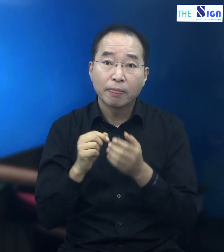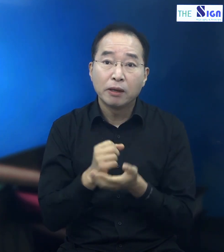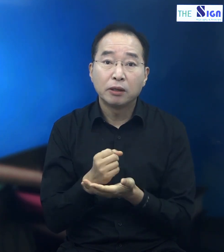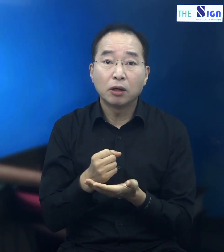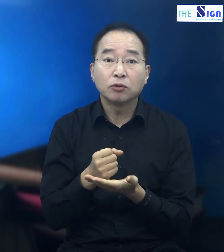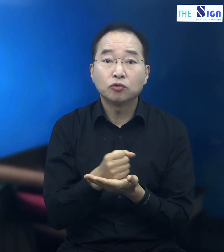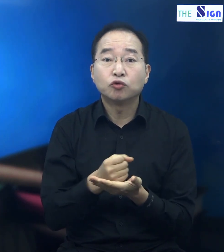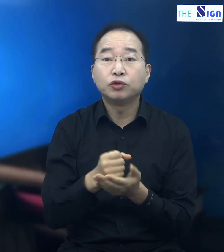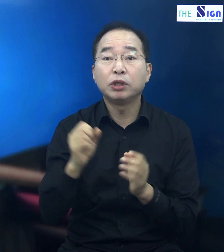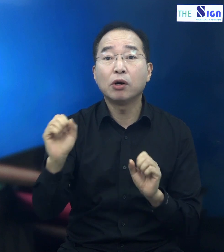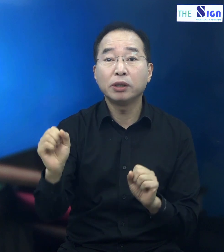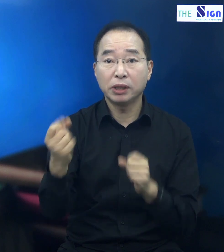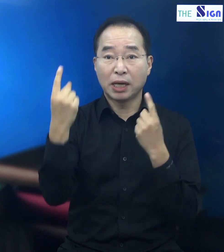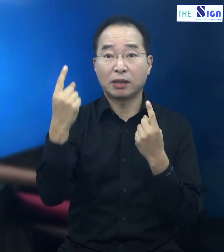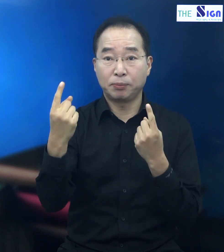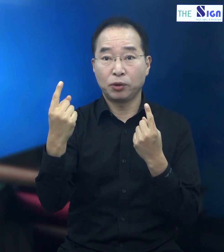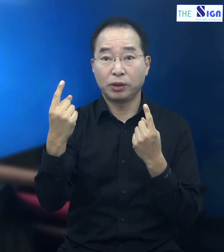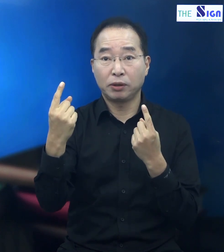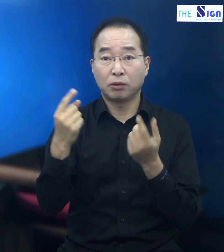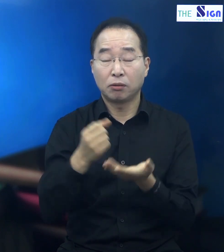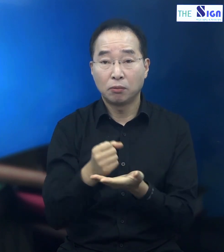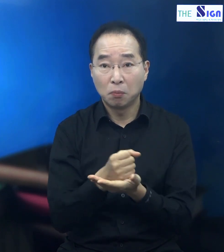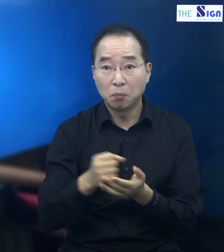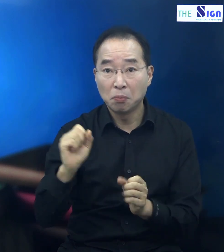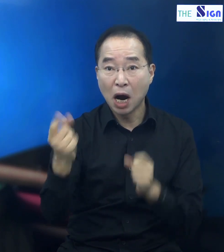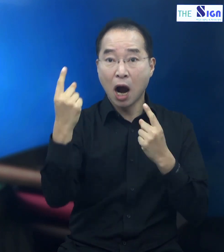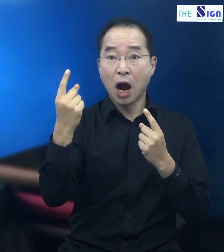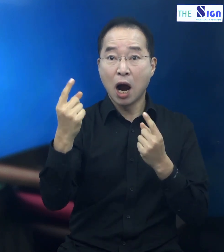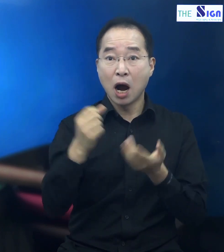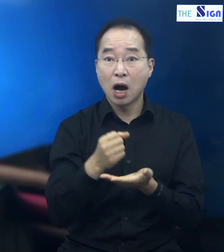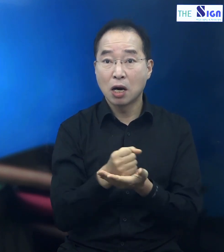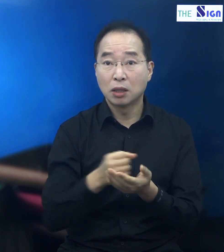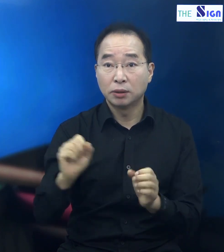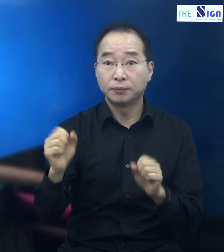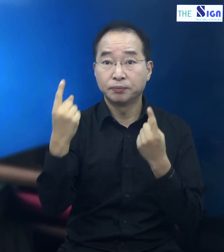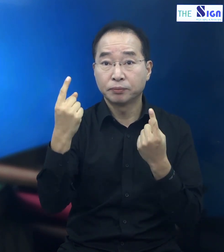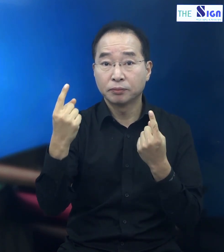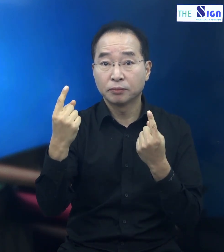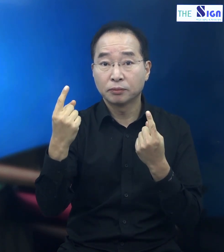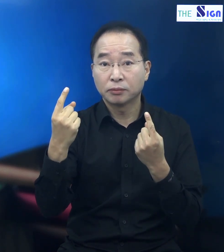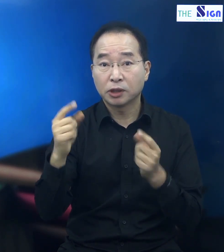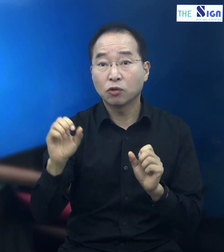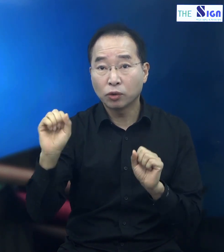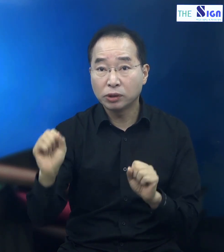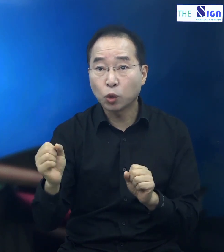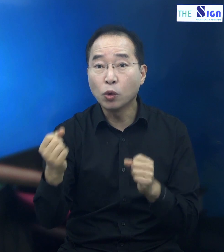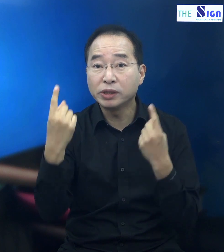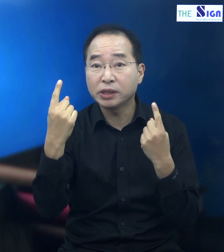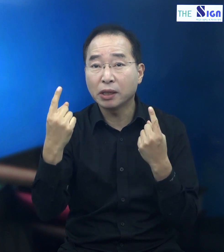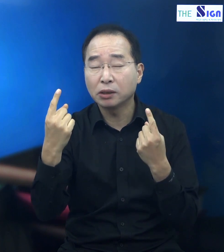이건 우연이라는 표현이에요. 참고로 이 동시에는